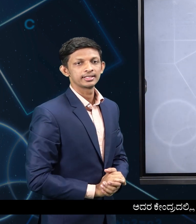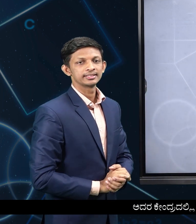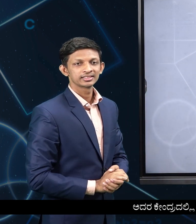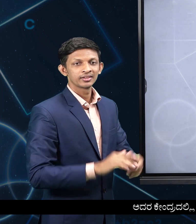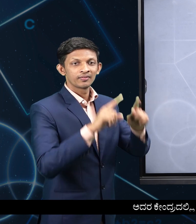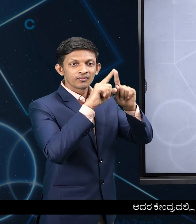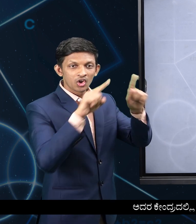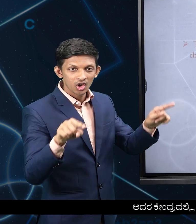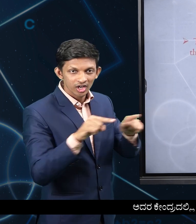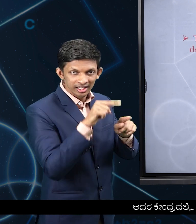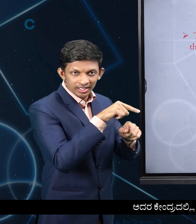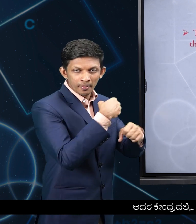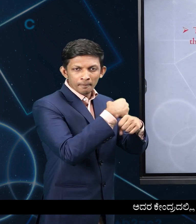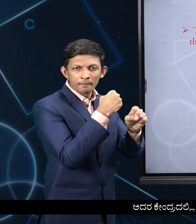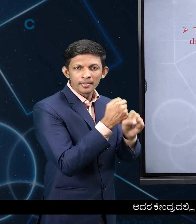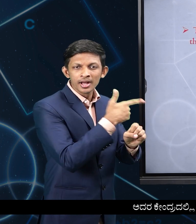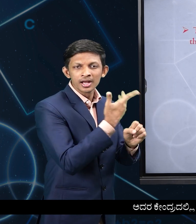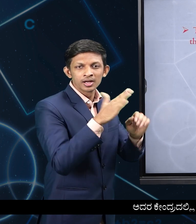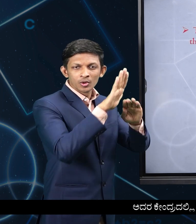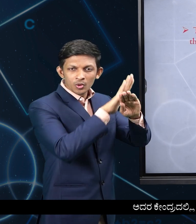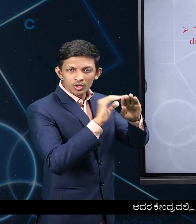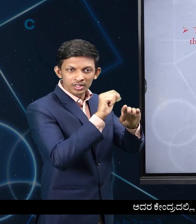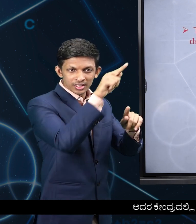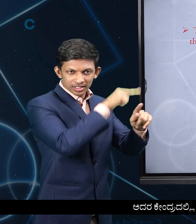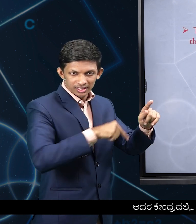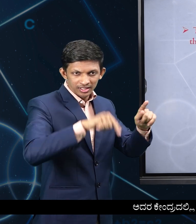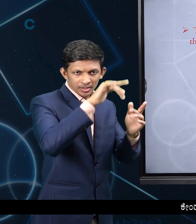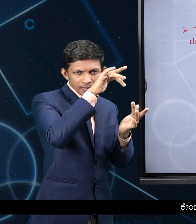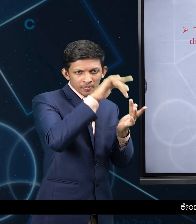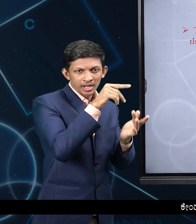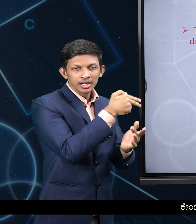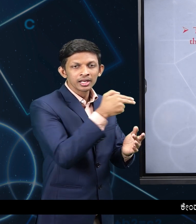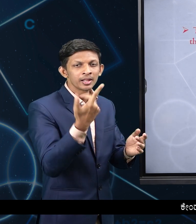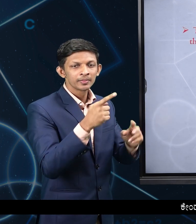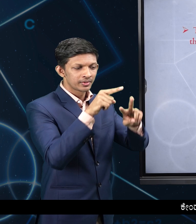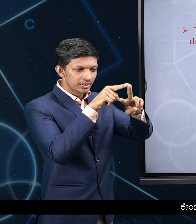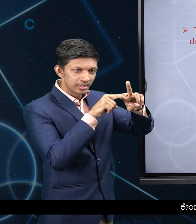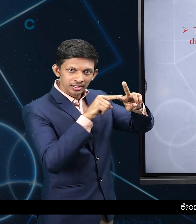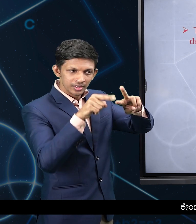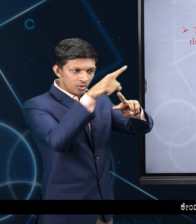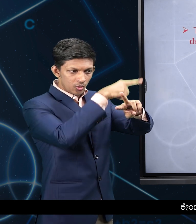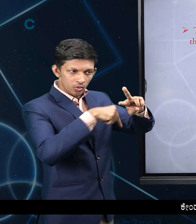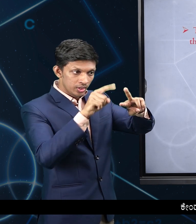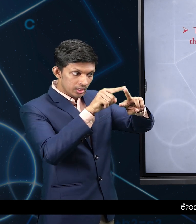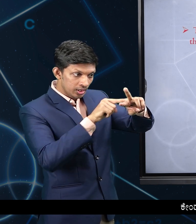ಅದರ ಕೇಂದ್ರದಲ್ಲಿ ವೃತ್ತದ ವಲಯದಿಂದ ರೂಪುಗೊಂಡ ಕೋನವನ್ನು ಕೇಂದ್ರಕೋನ ಎಂದು ಕರೆಯಲಾಗುತ್ತದೆ.